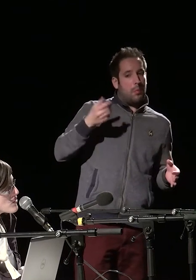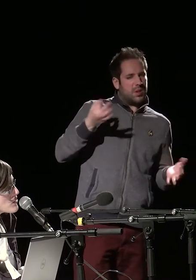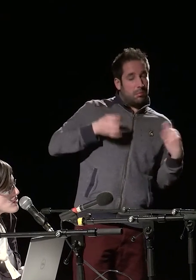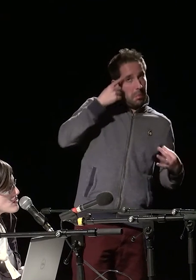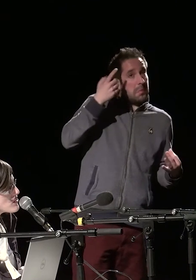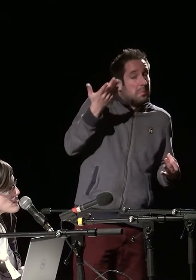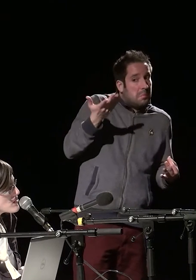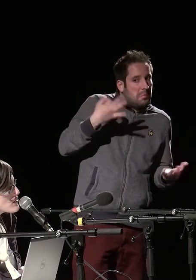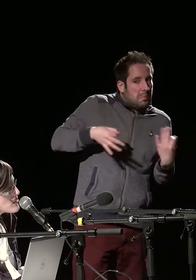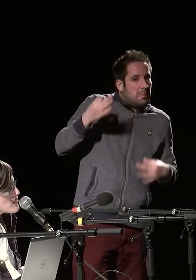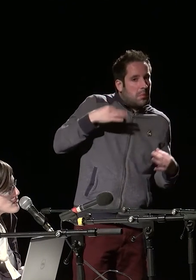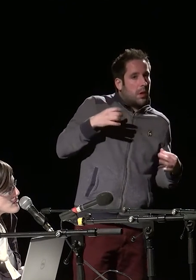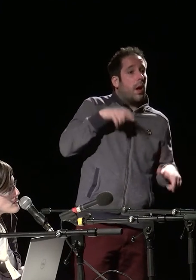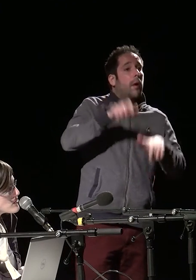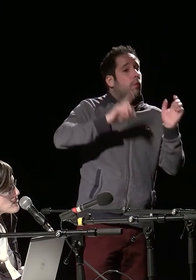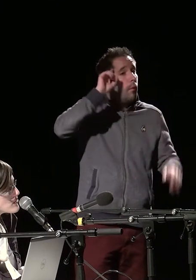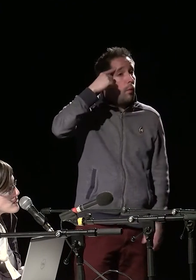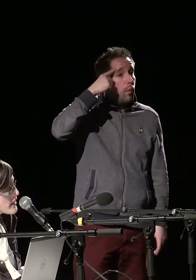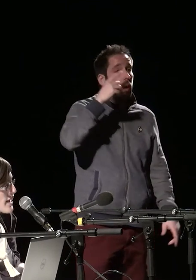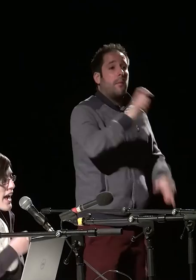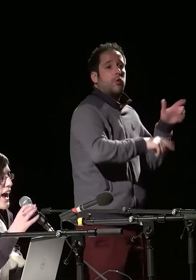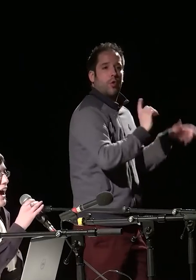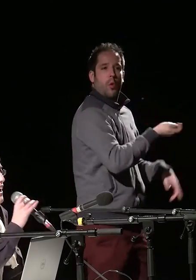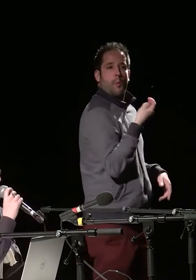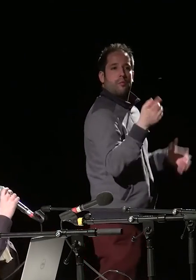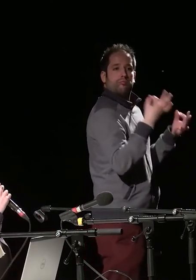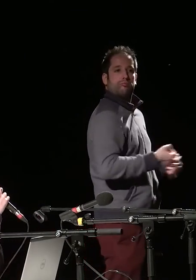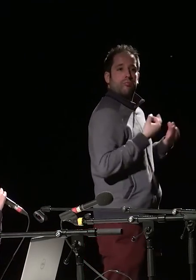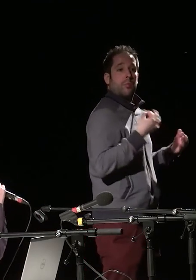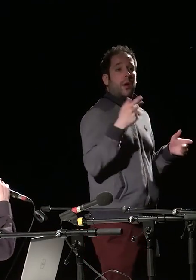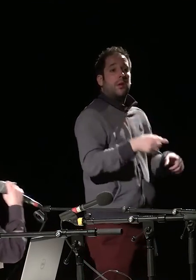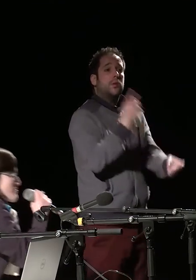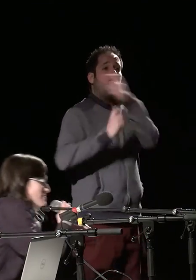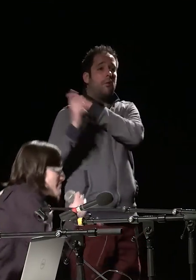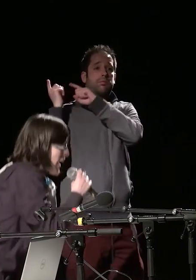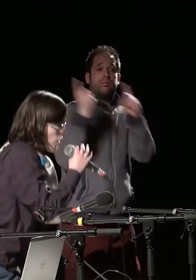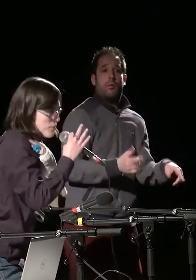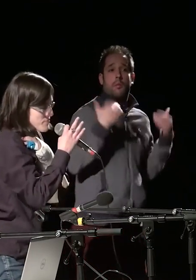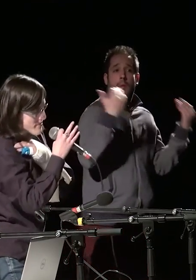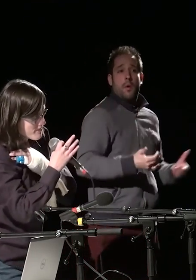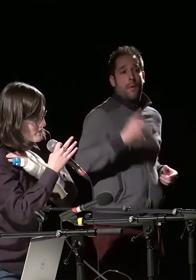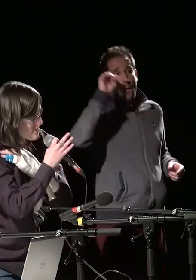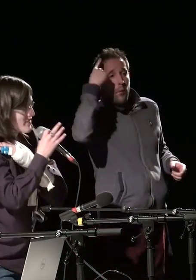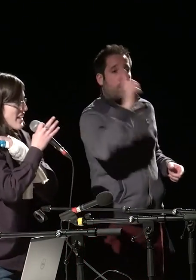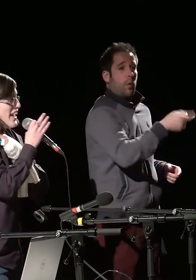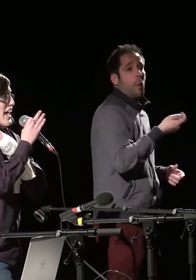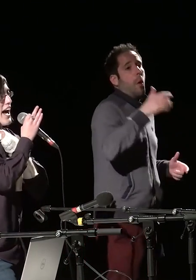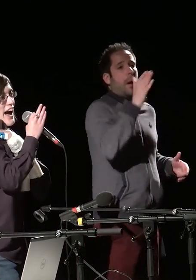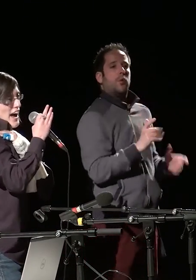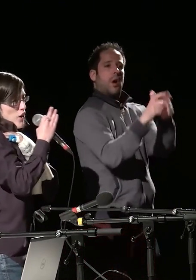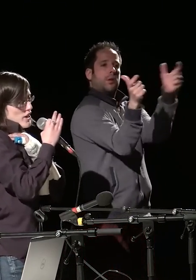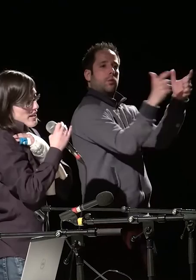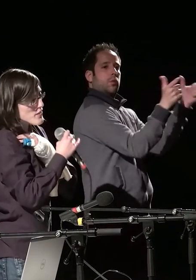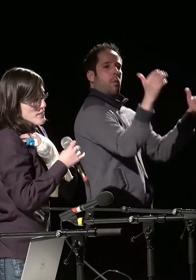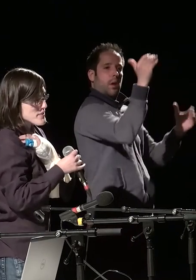que, il y a des gens fous, et puis il y a des gens normaux, et puis ça a toujours été comme ça, et puis voilà. Et puis, effectivement, on a besoin d'institutions qui nous permettent